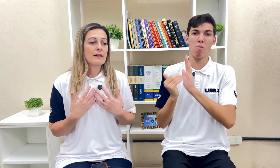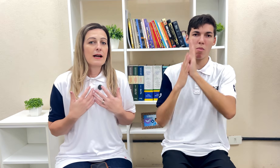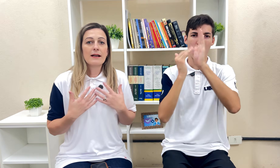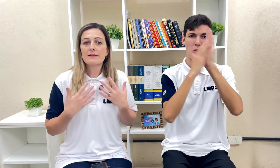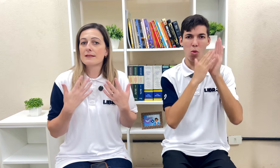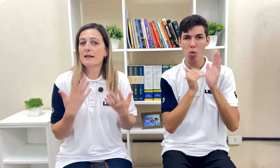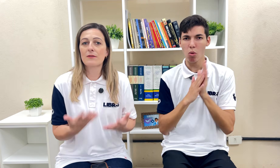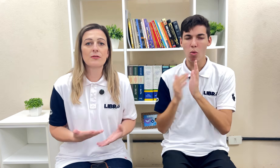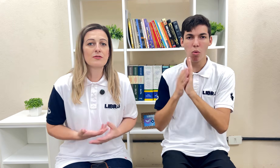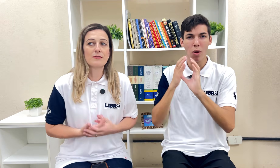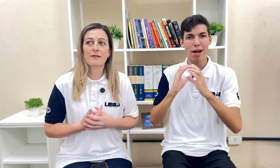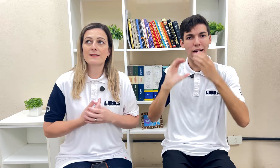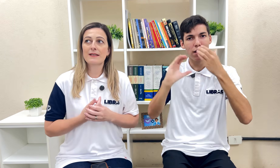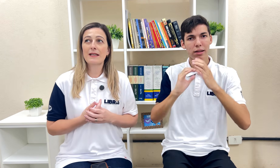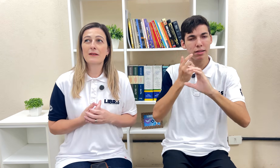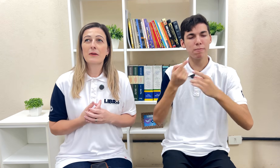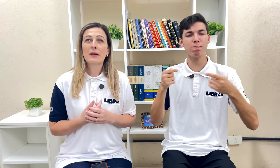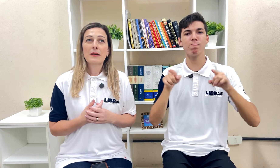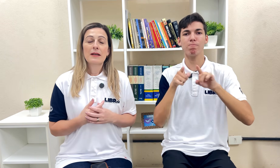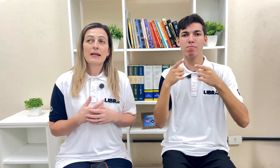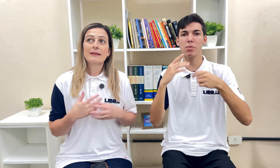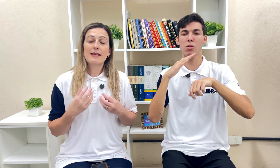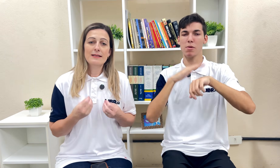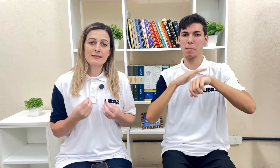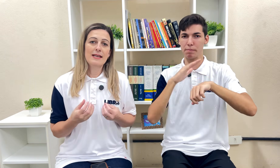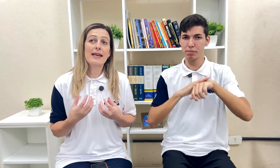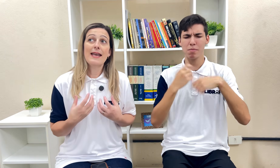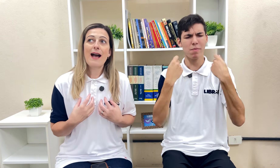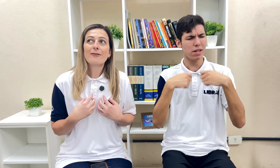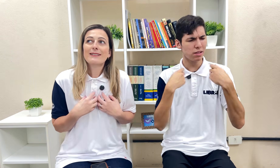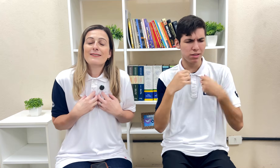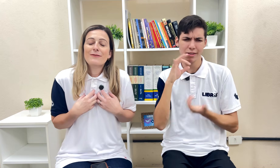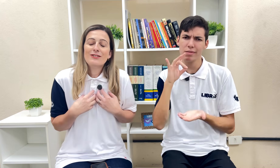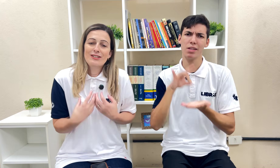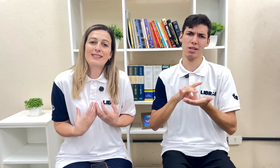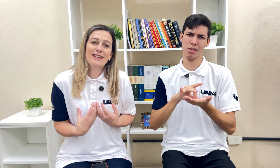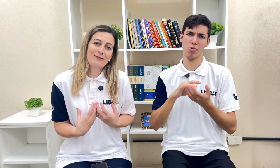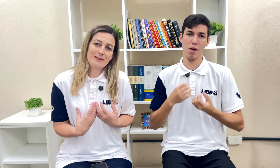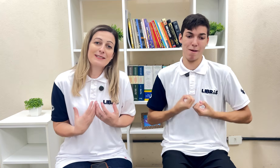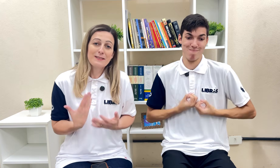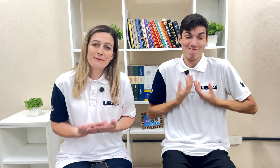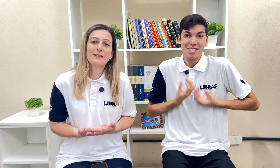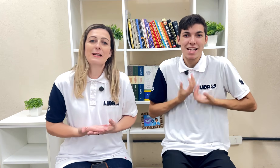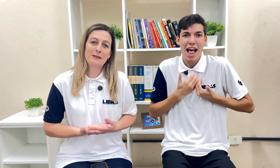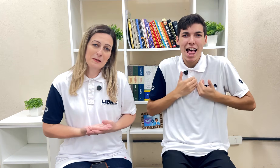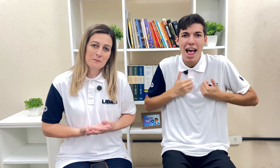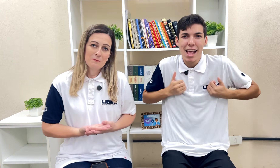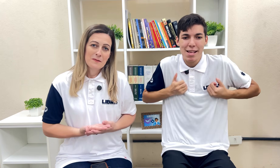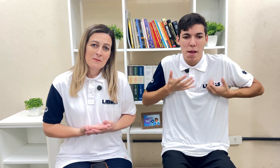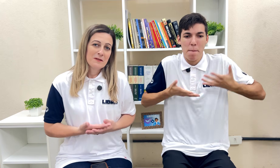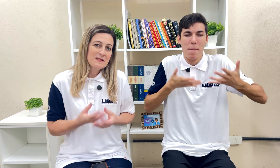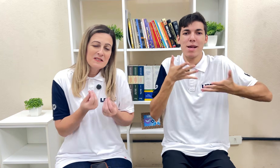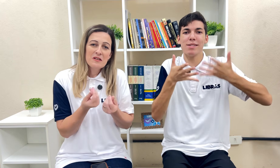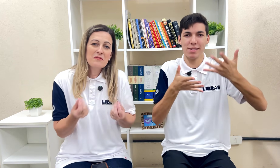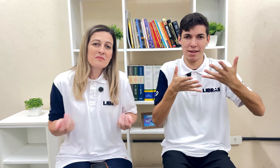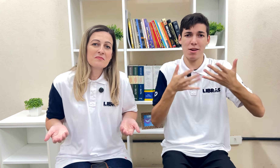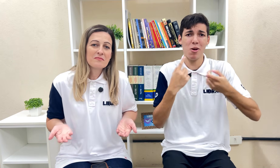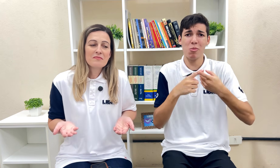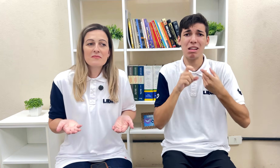a canção que eu estou fazendo tem que ser real, tem que vir de dentro, tem que ser verdadeiro. Porque senão não